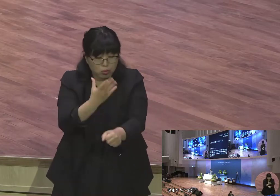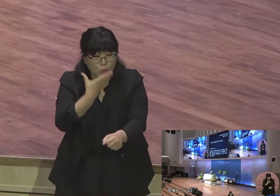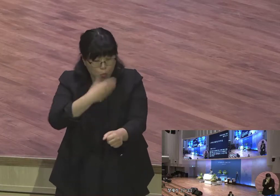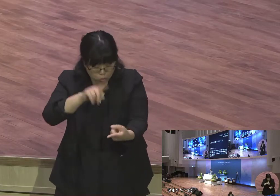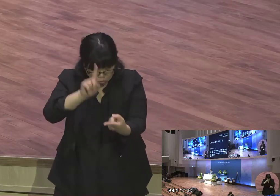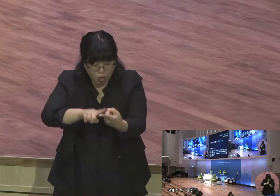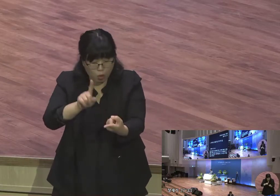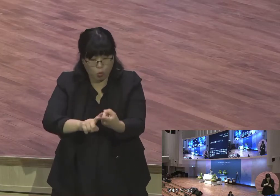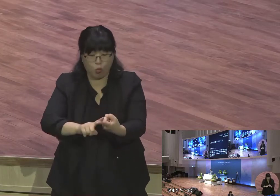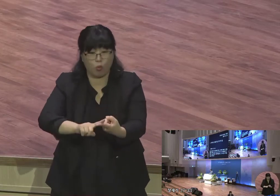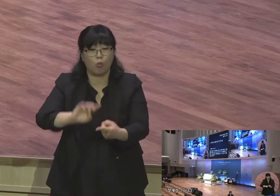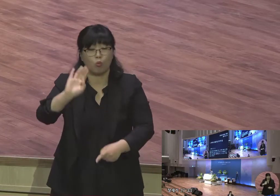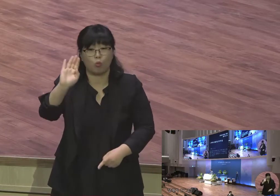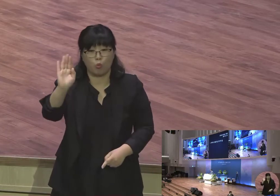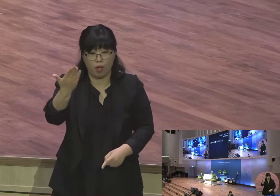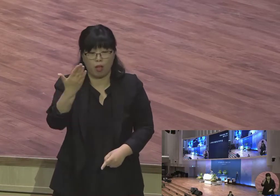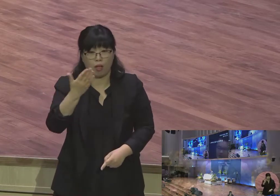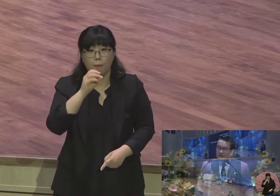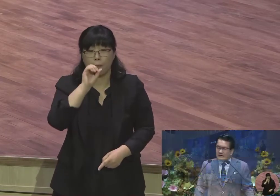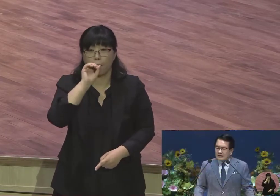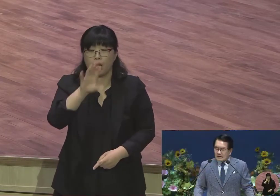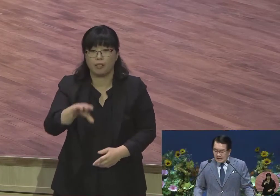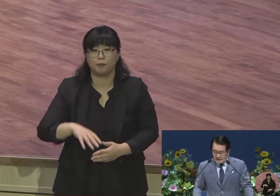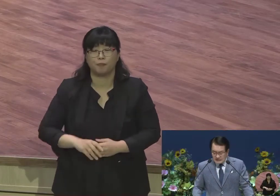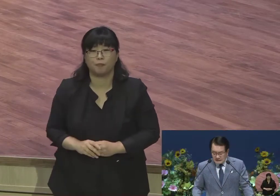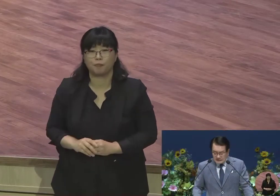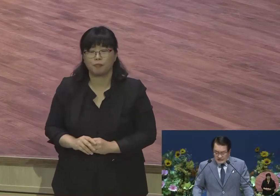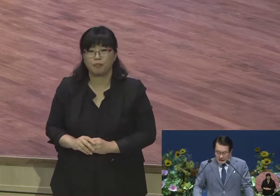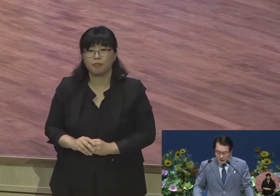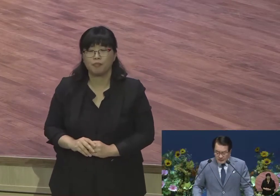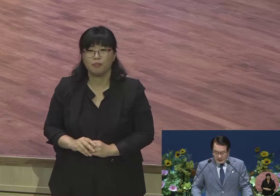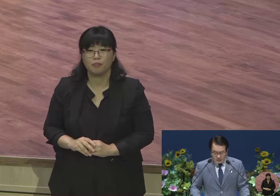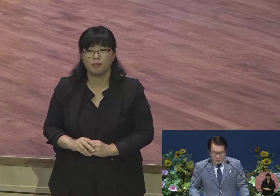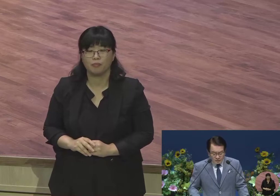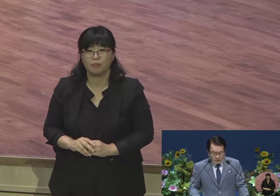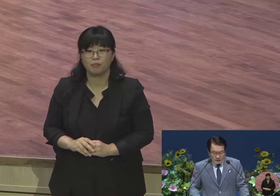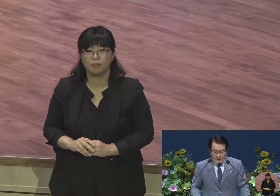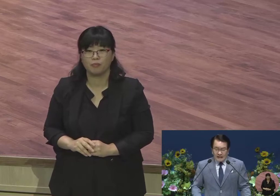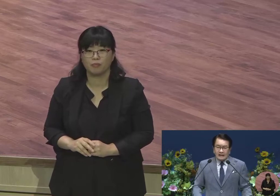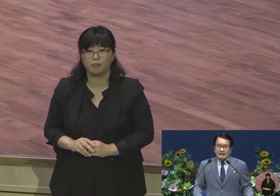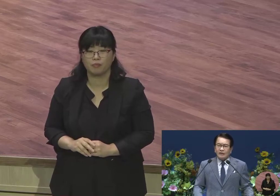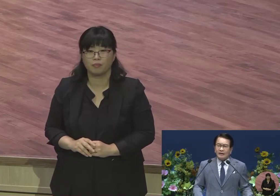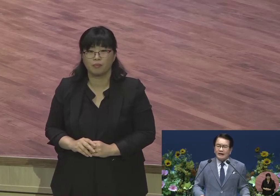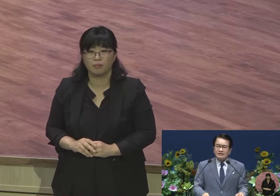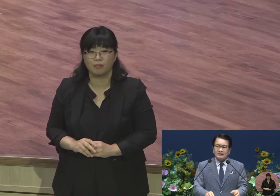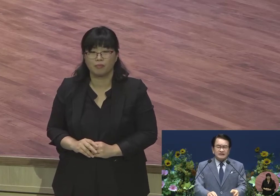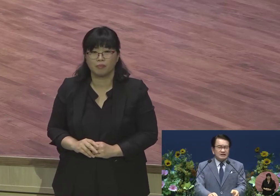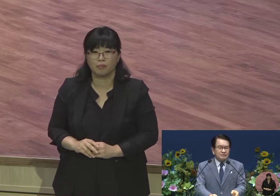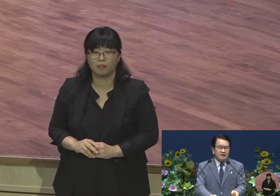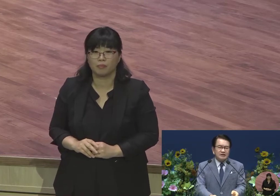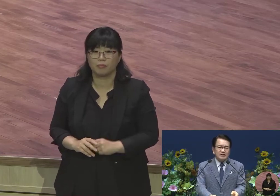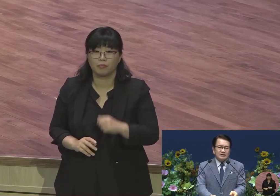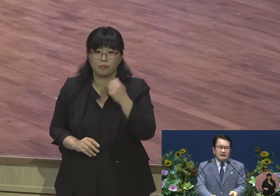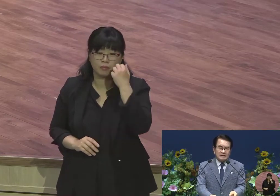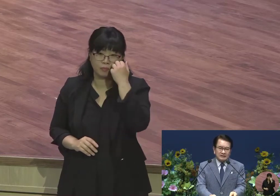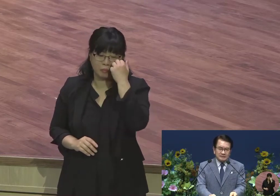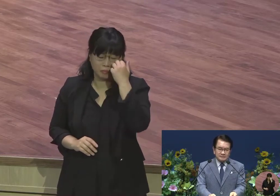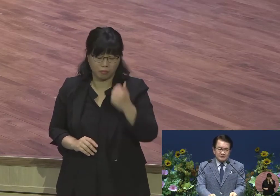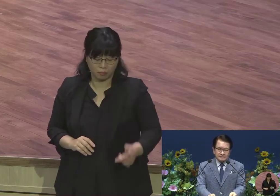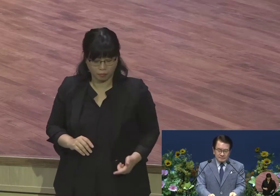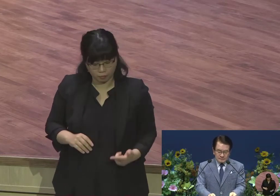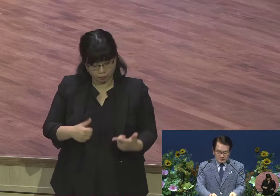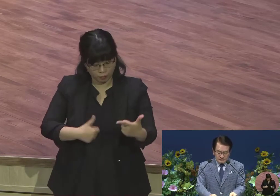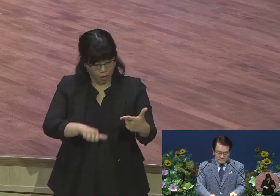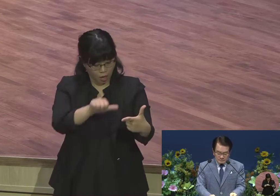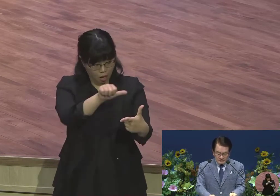이삭이 단순히 에스가 아닌 야곱에게 축복을 했다고 해서 심했던 것이니